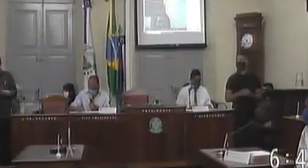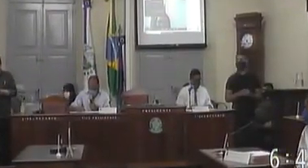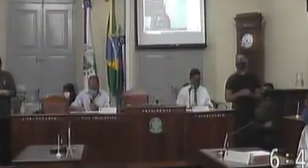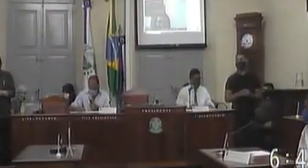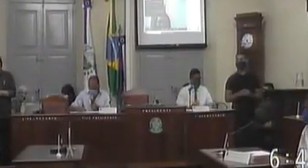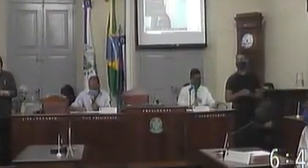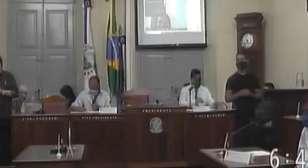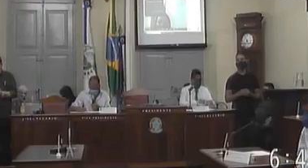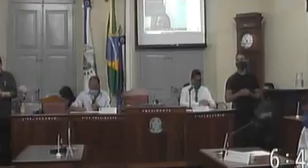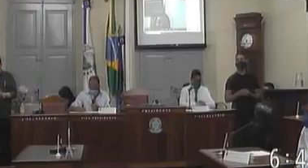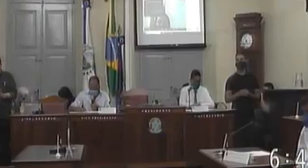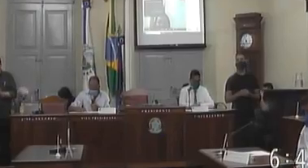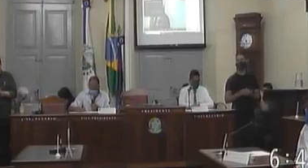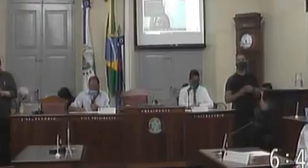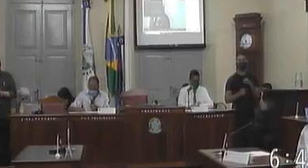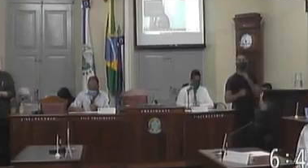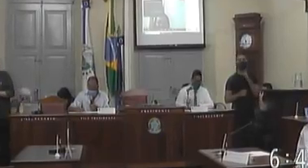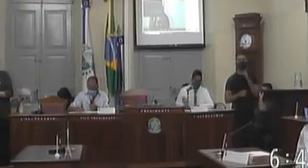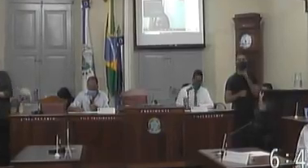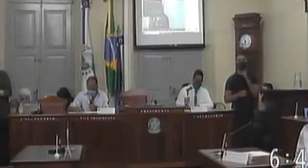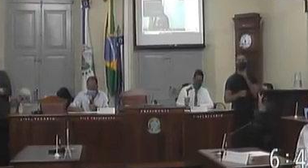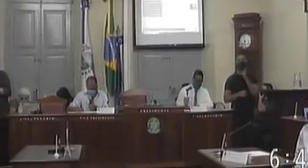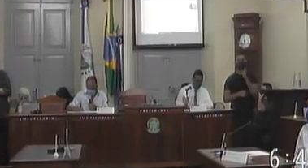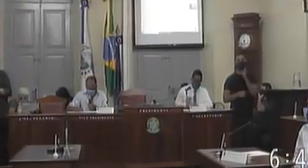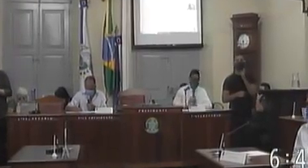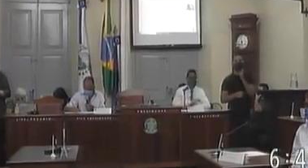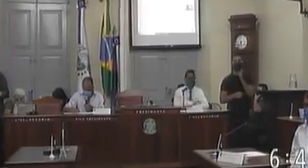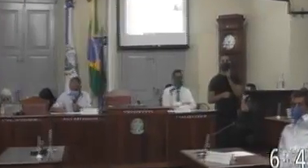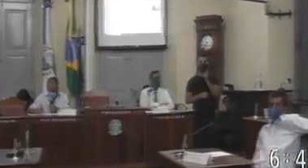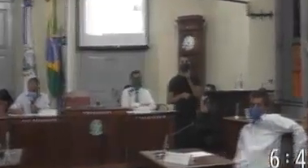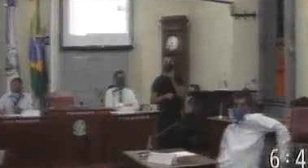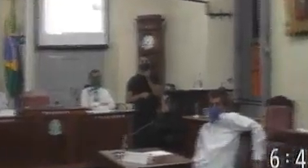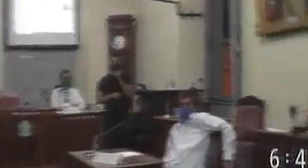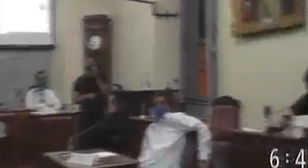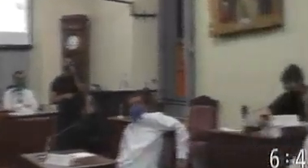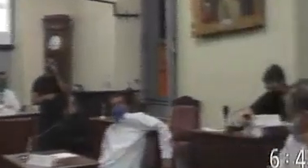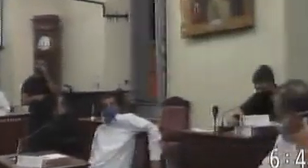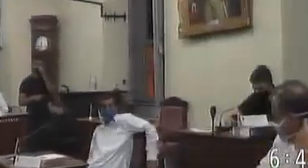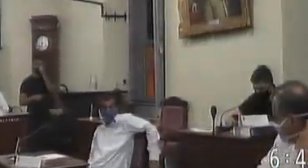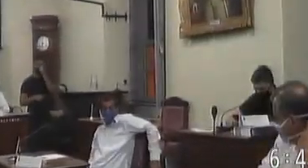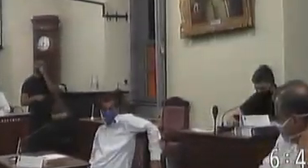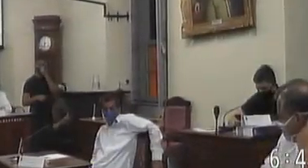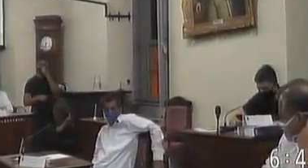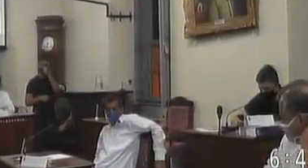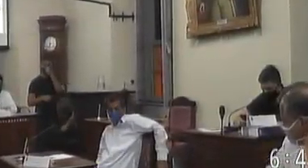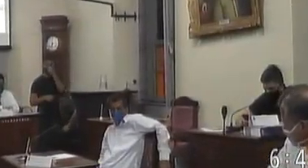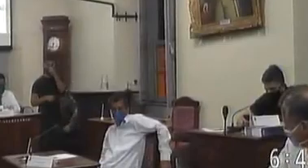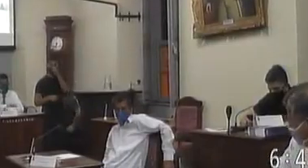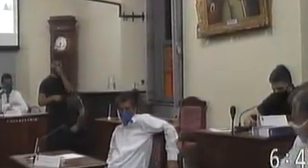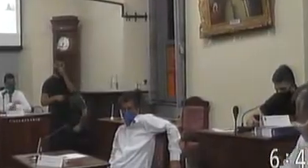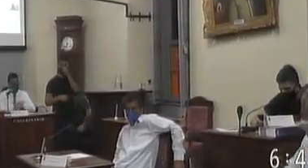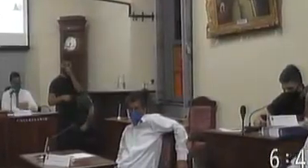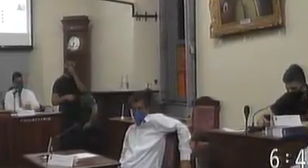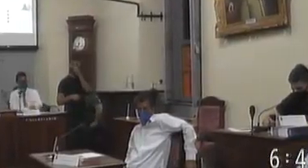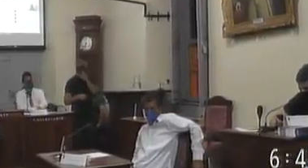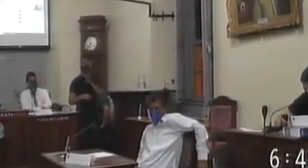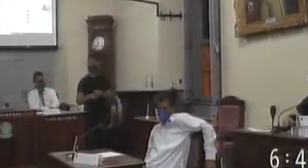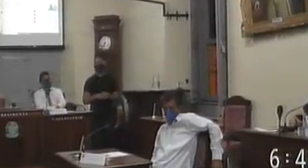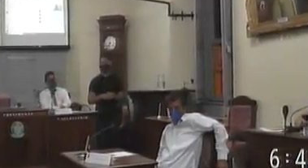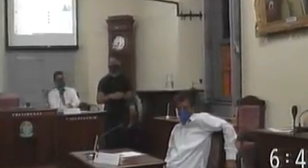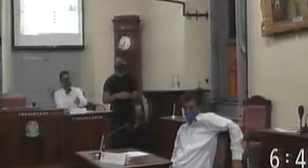Fábio Antônio Pires Jorge presente, Marcelo Moreira de Oliveira, Marcelo de Santa Isabel, Marcos da Silva Marques, Marquinhos da